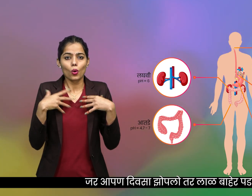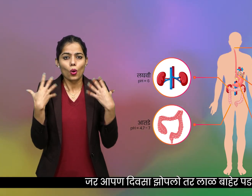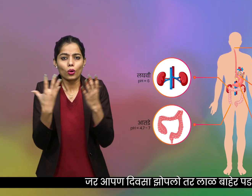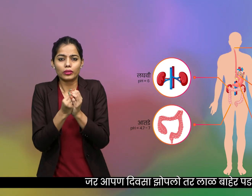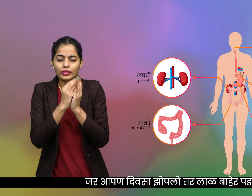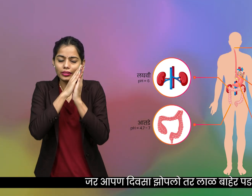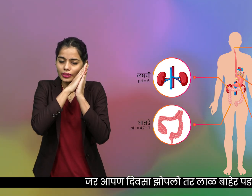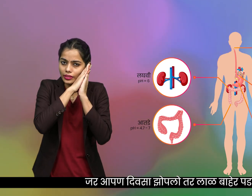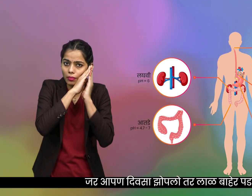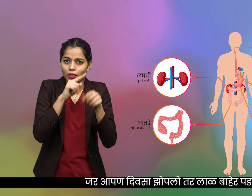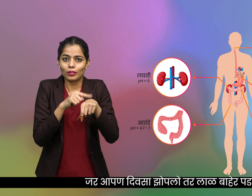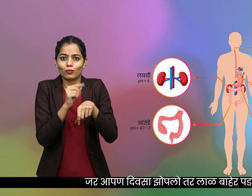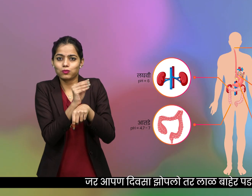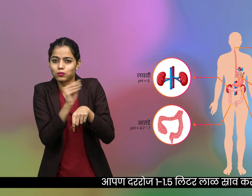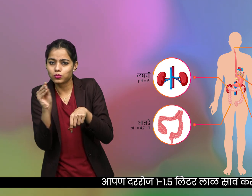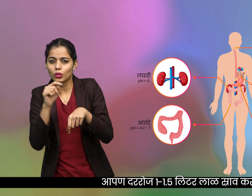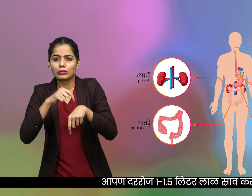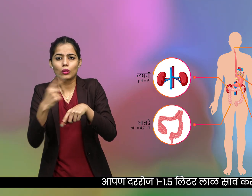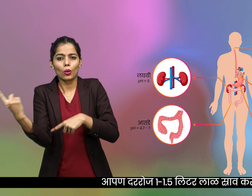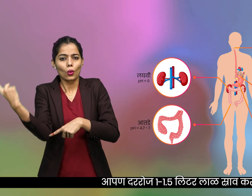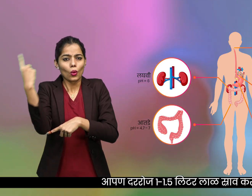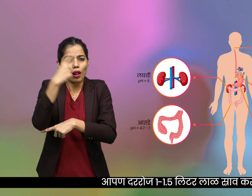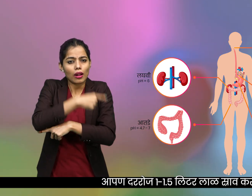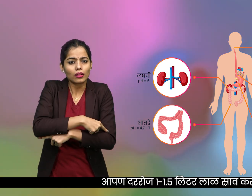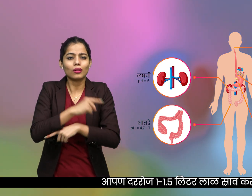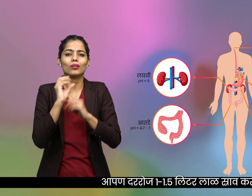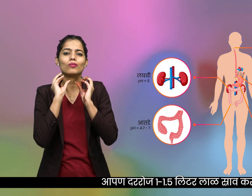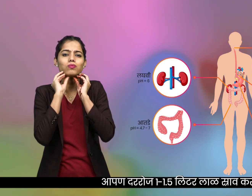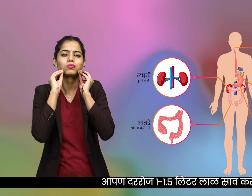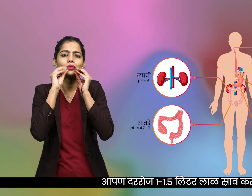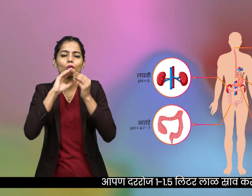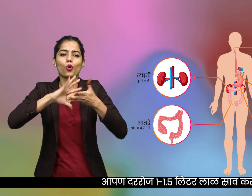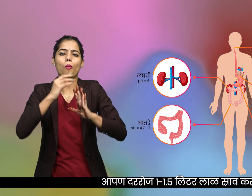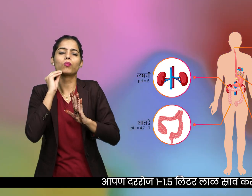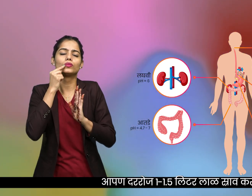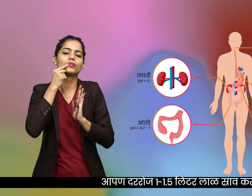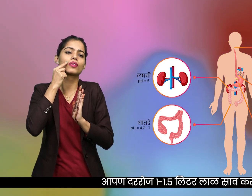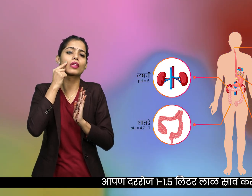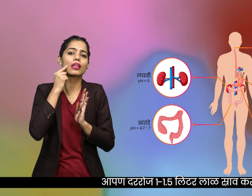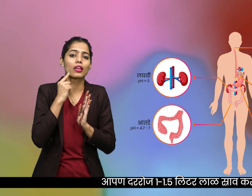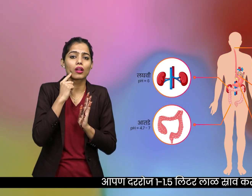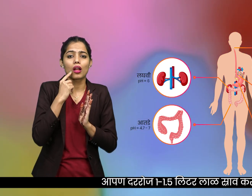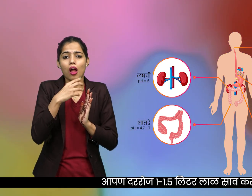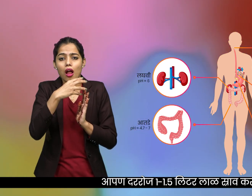जर आपण दिवसा झोपलो तर लाळ बाहेर पडते आणि आपण दररोज 1 ते 1.5 लिटर लाळ स्त्राव करतो.